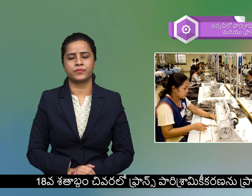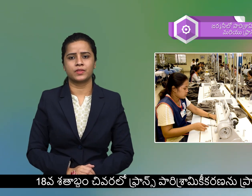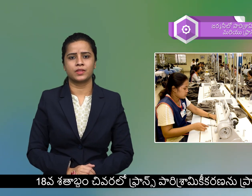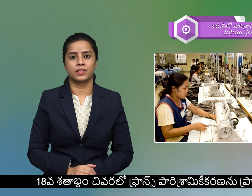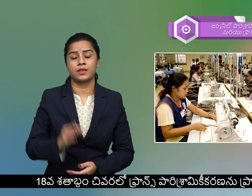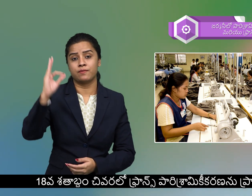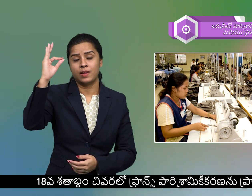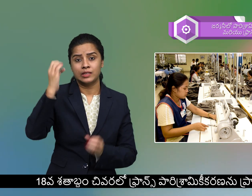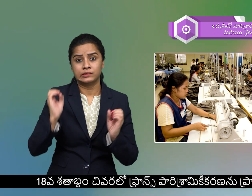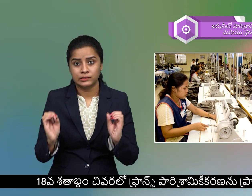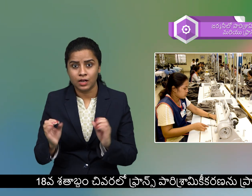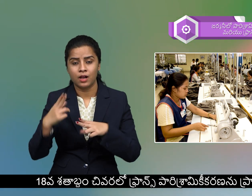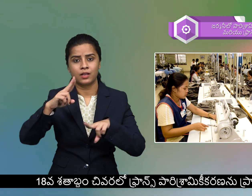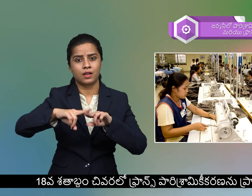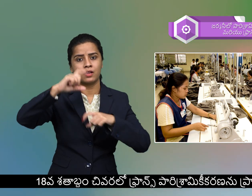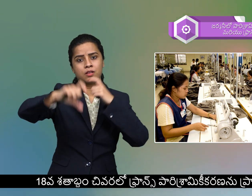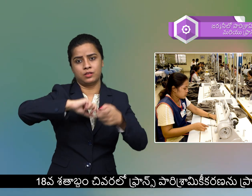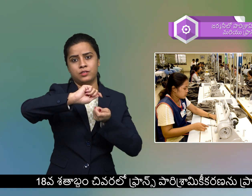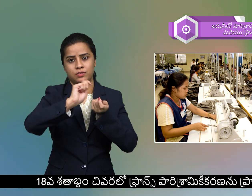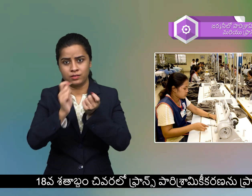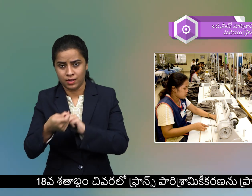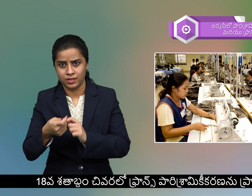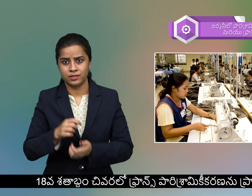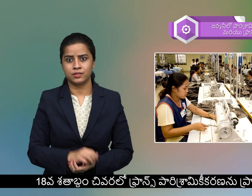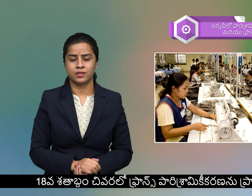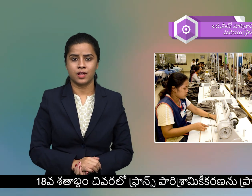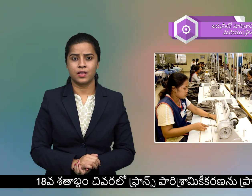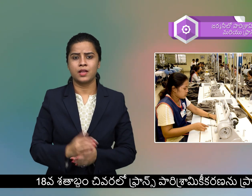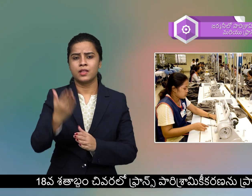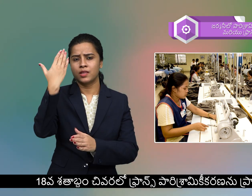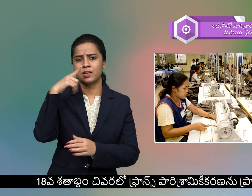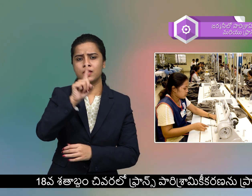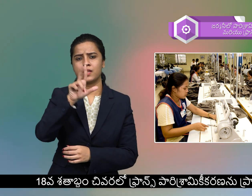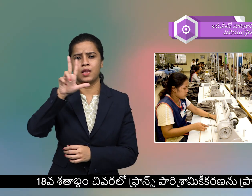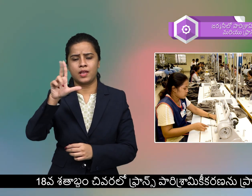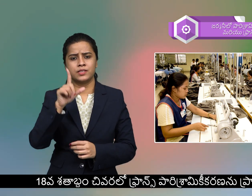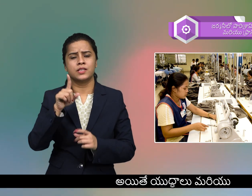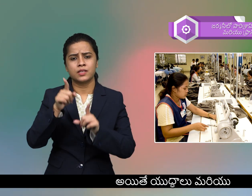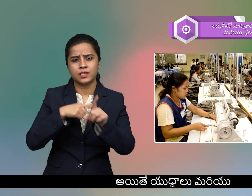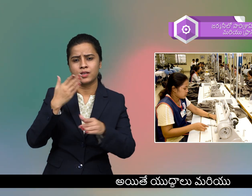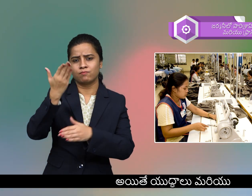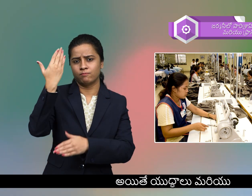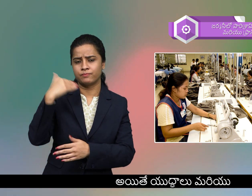పద్దెనిమిదో శతాబ్దం చివరలో ఫ్రాన్స్ పారిశ్రామికీకరణను ప్రారంభించింది. అయితే యుద్ధాలు